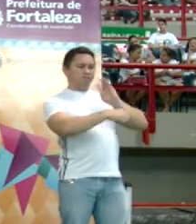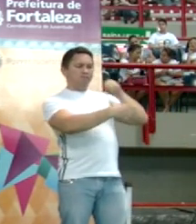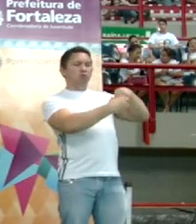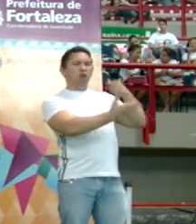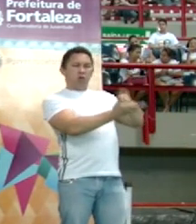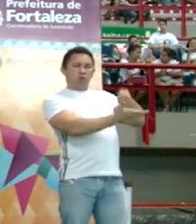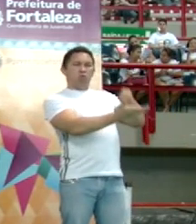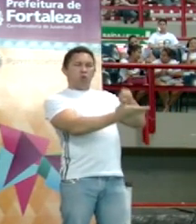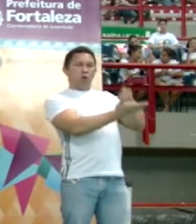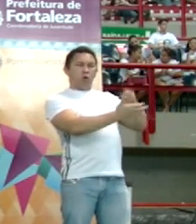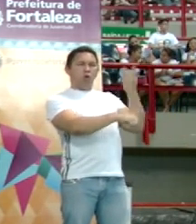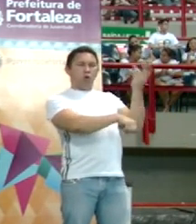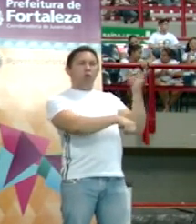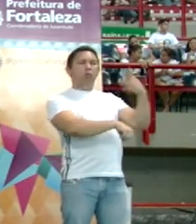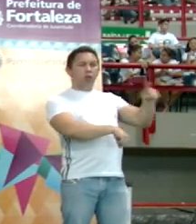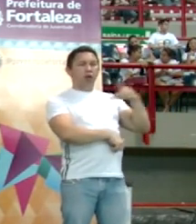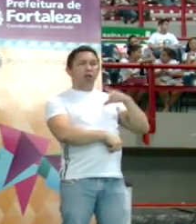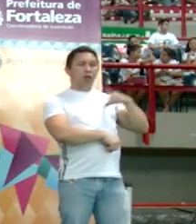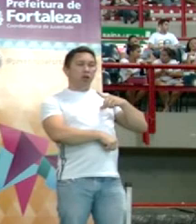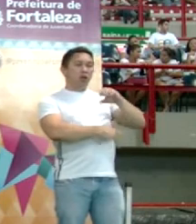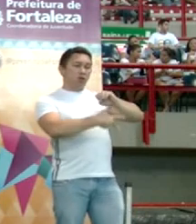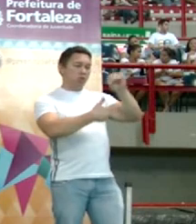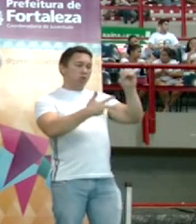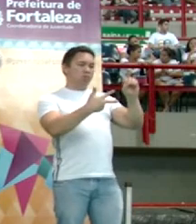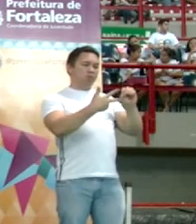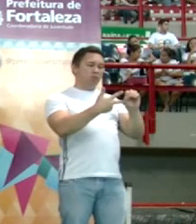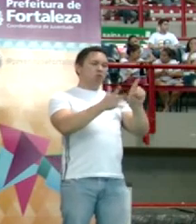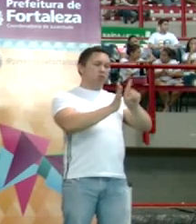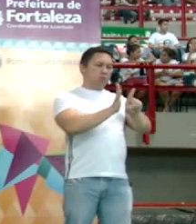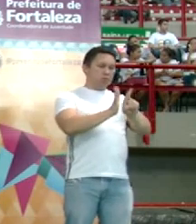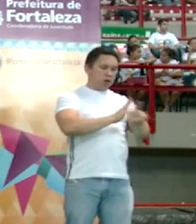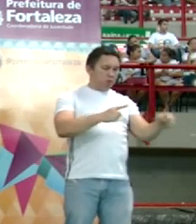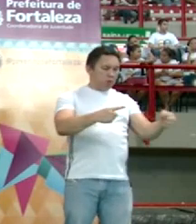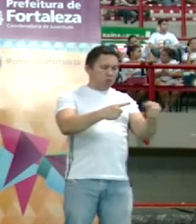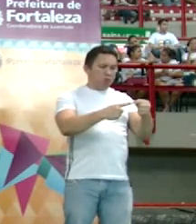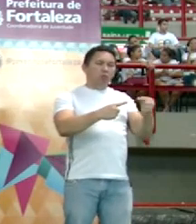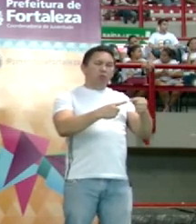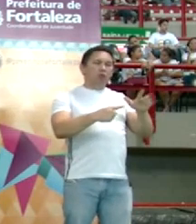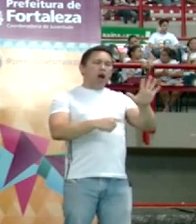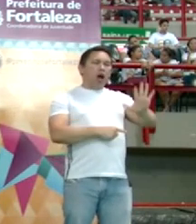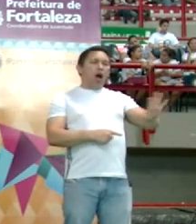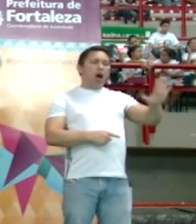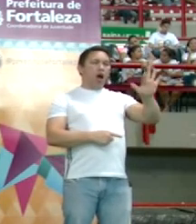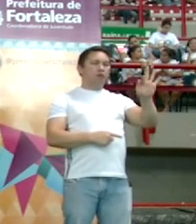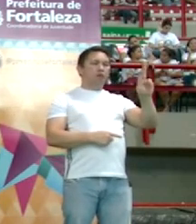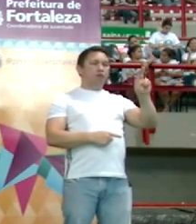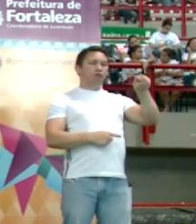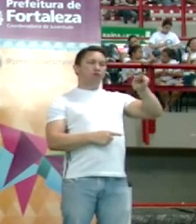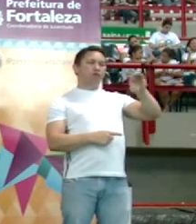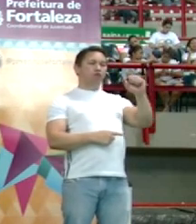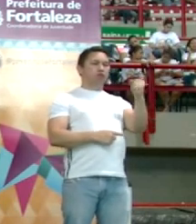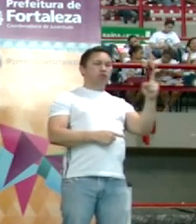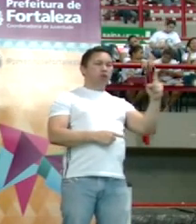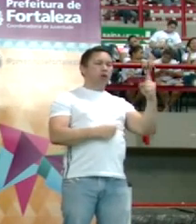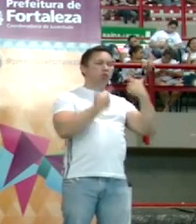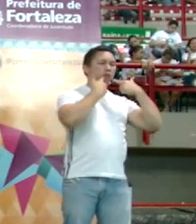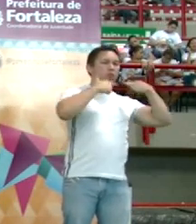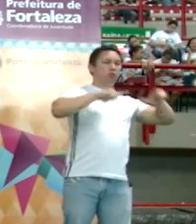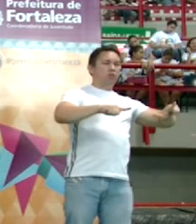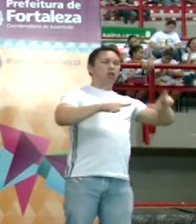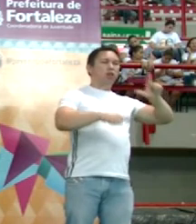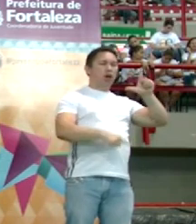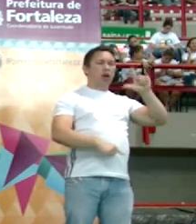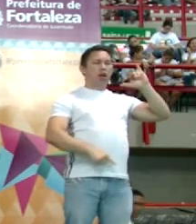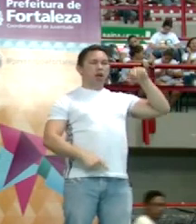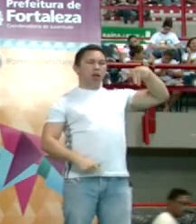que ter. A prova do Enem traz questões envolvendo, abordando as funções da